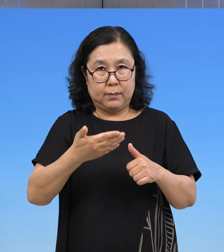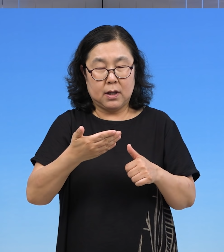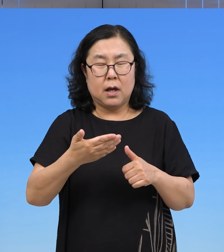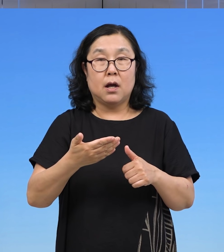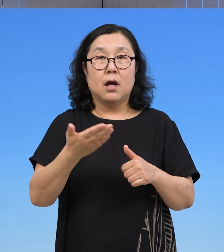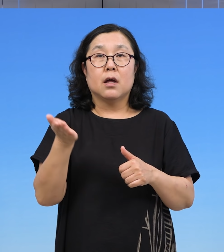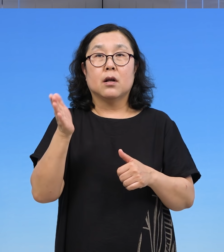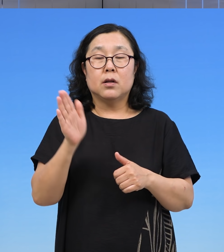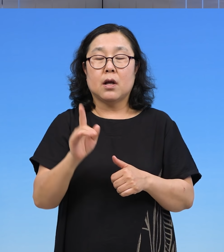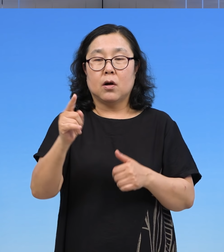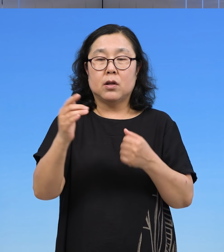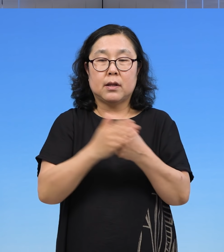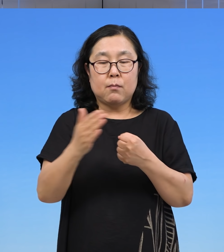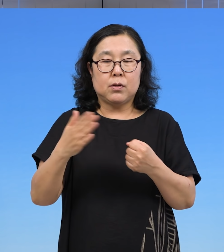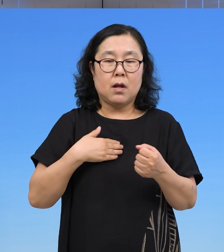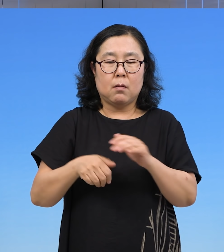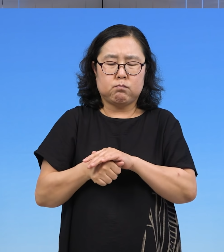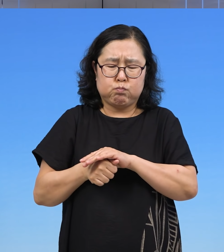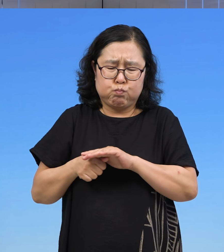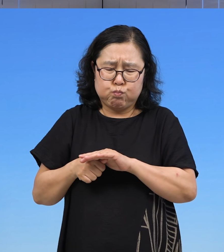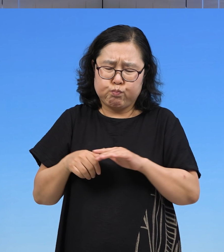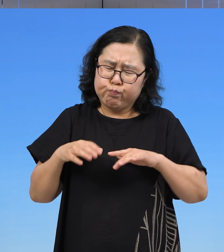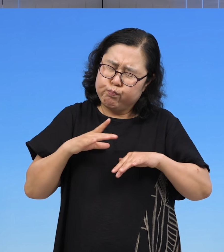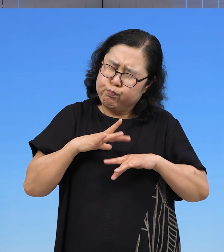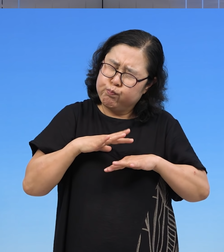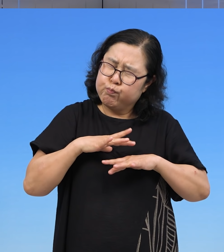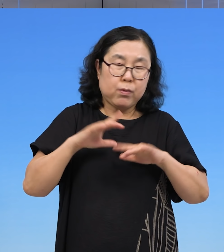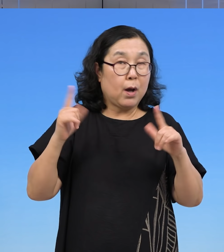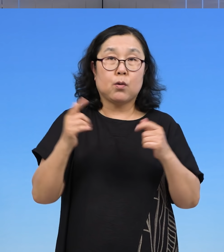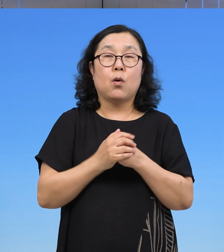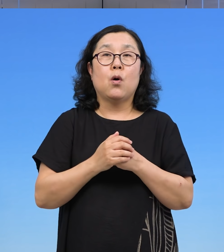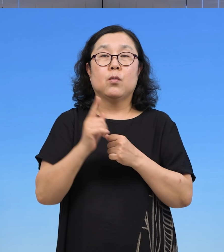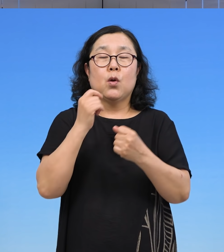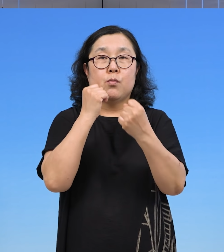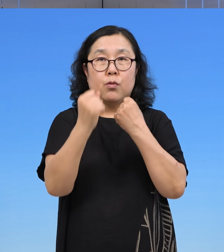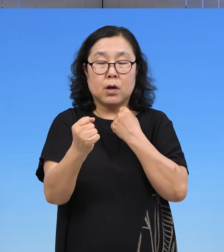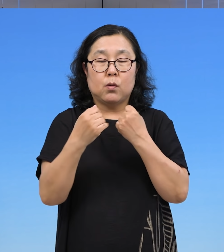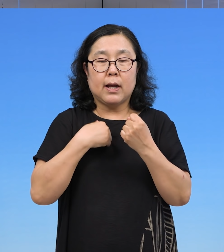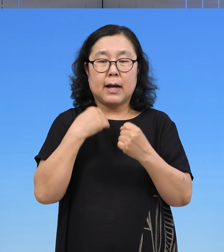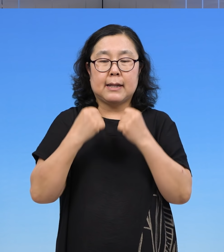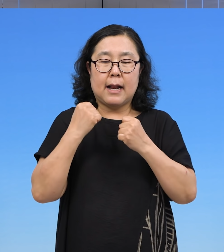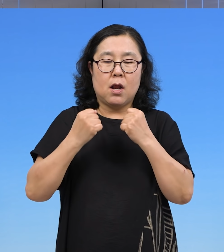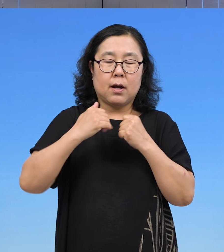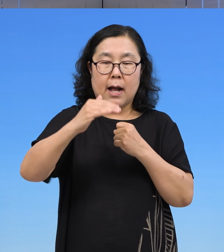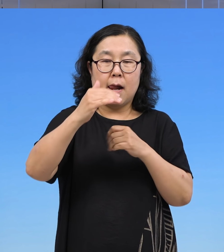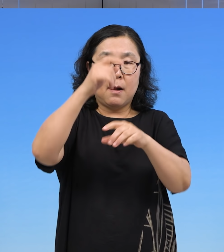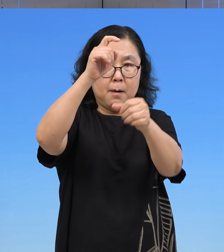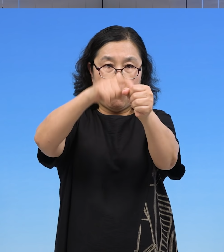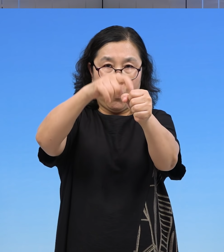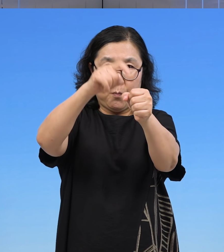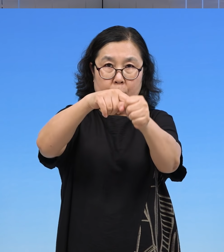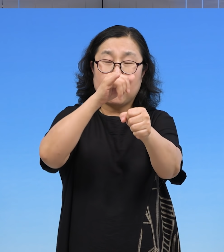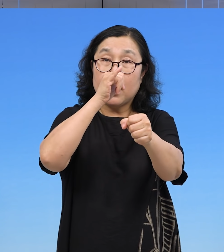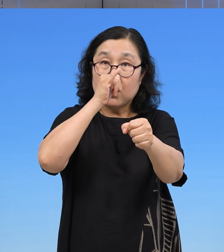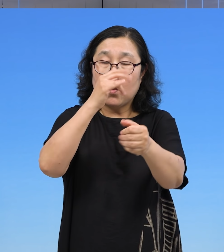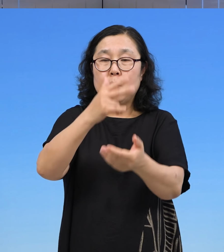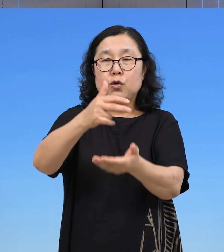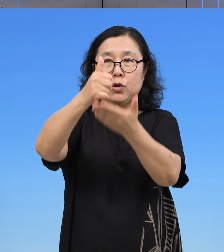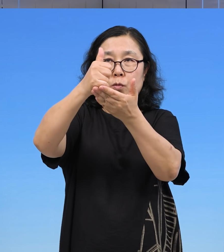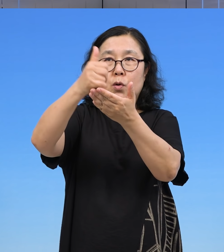가르쳐 주세요 그런데 그것 때문에 위축되는 것이 아니라 그럼에도 불구하고 내가 달려갈 길이 있고 주님께 받은